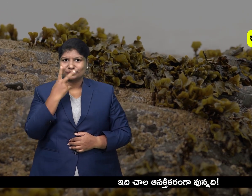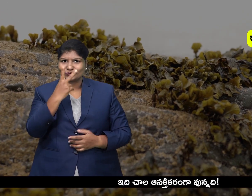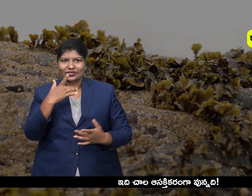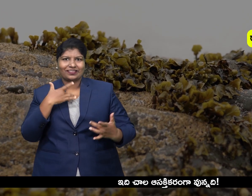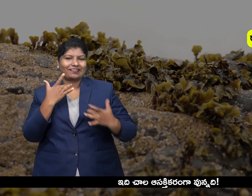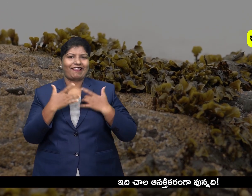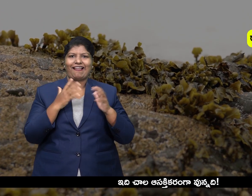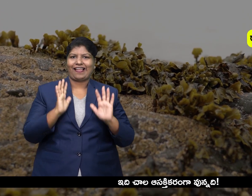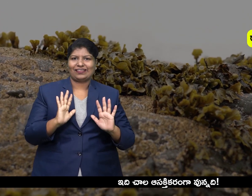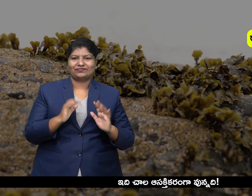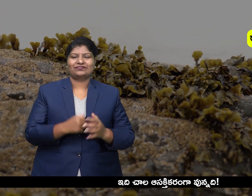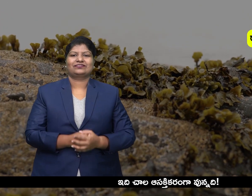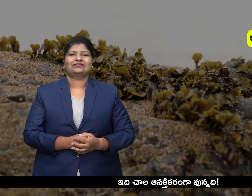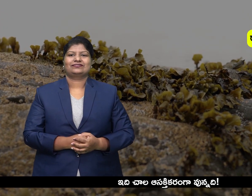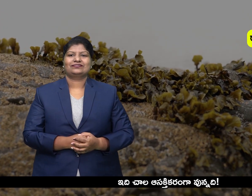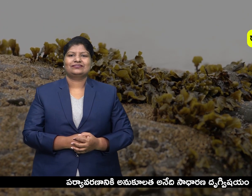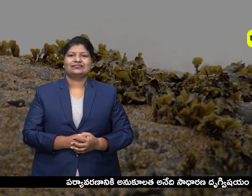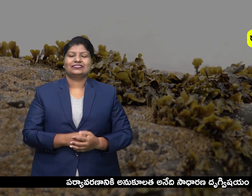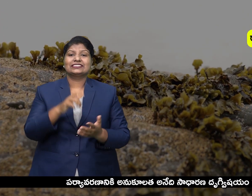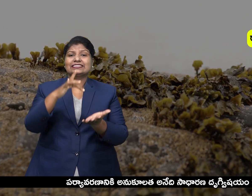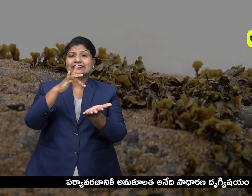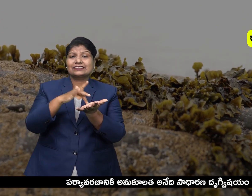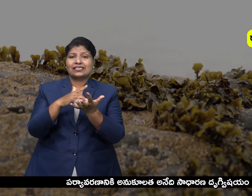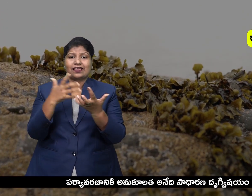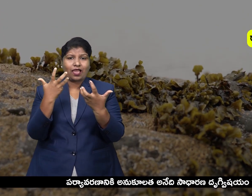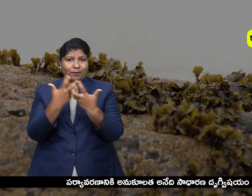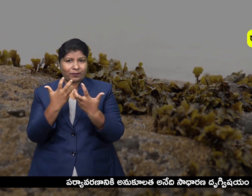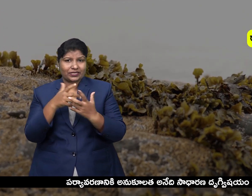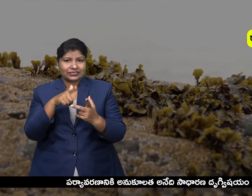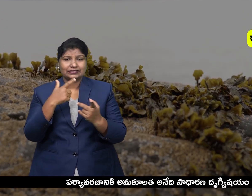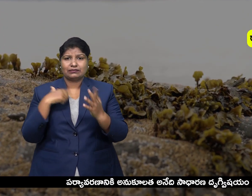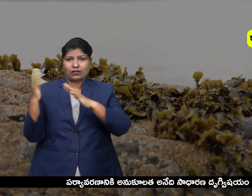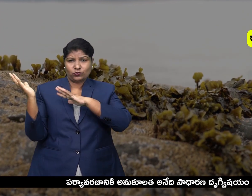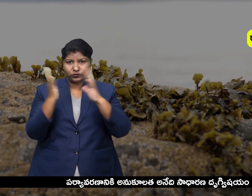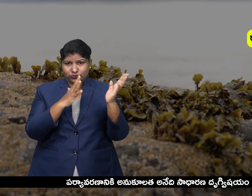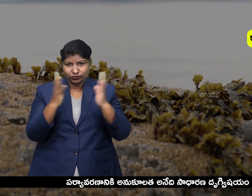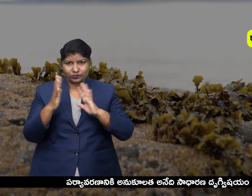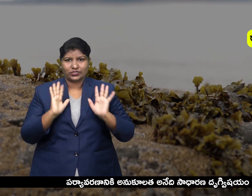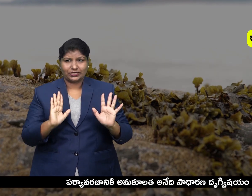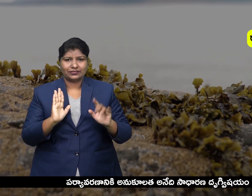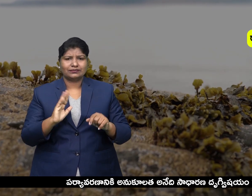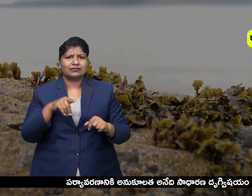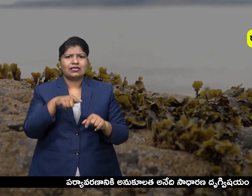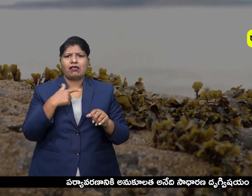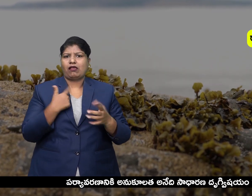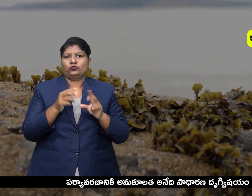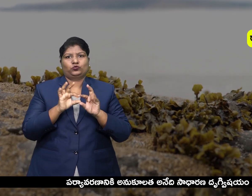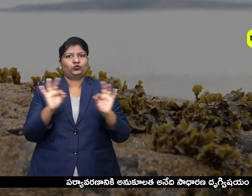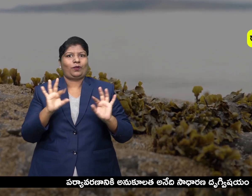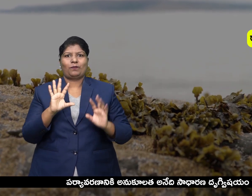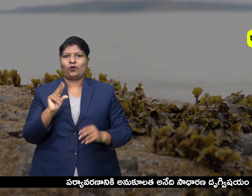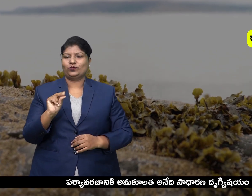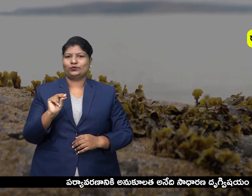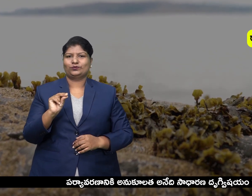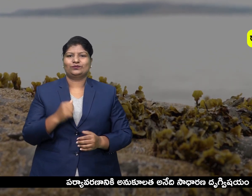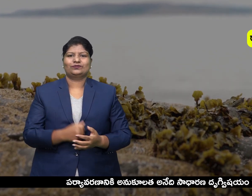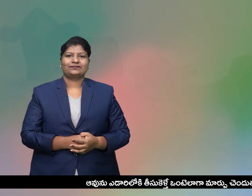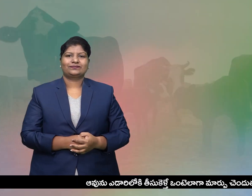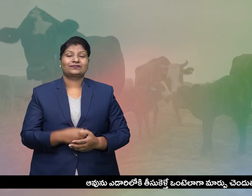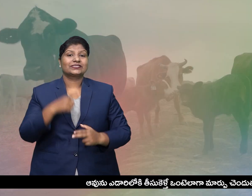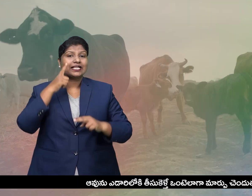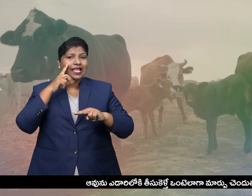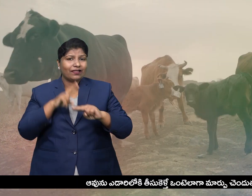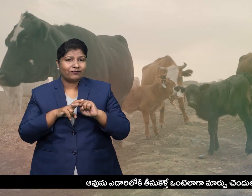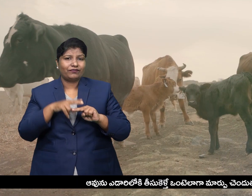ఇది చాలా ఆసక్తికరంగా ఉన్నది. పర్యావరణానికి అనుకూలత అనేది సాధారణ దృగ్విషయం కాదు.